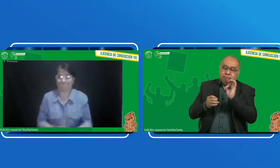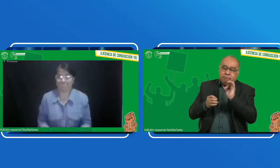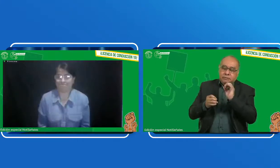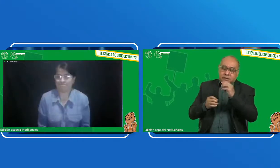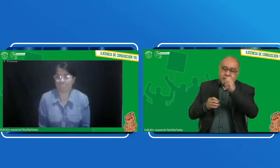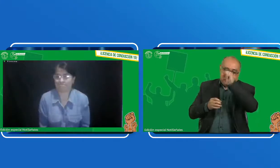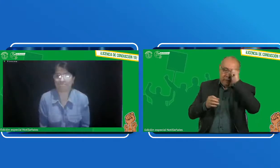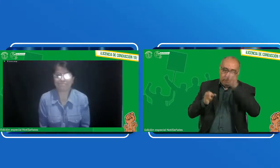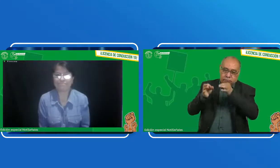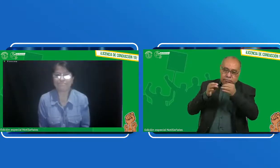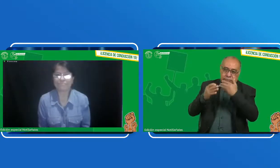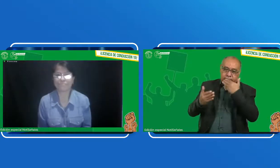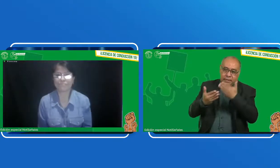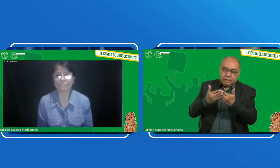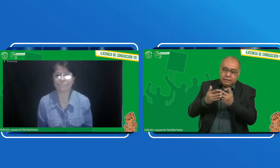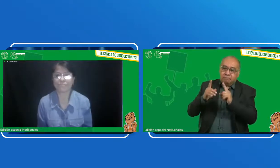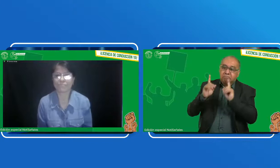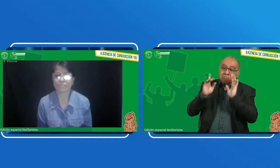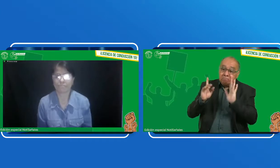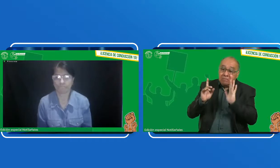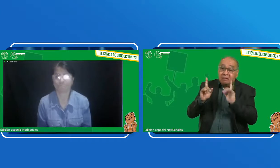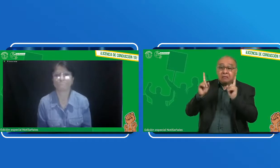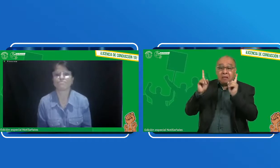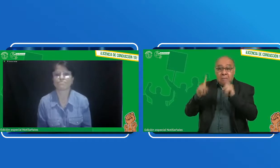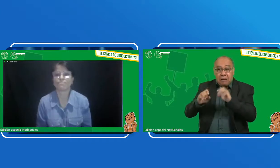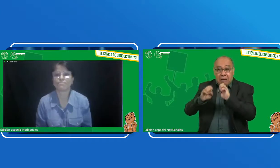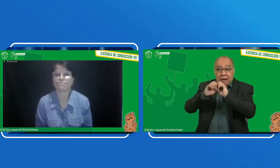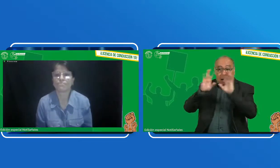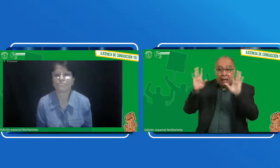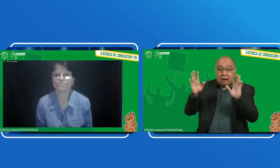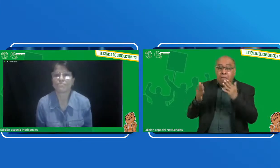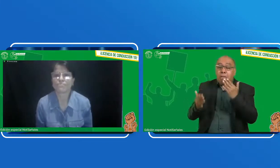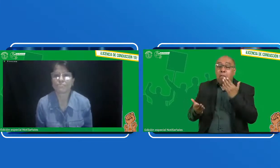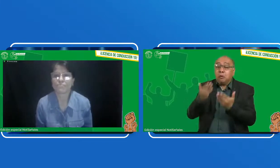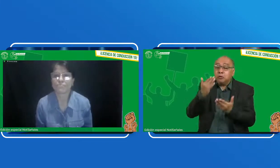conducción del transporte público. Adelante, Henry. Y es que es eso que tú